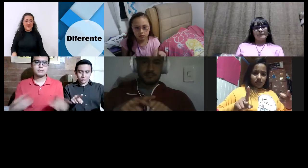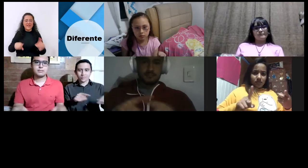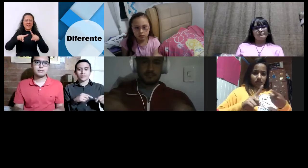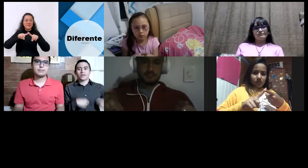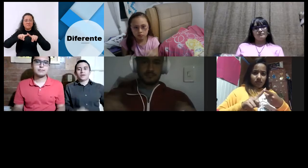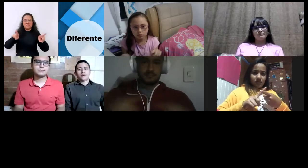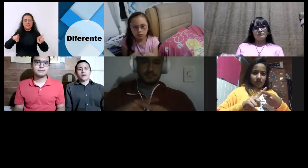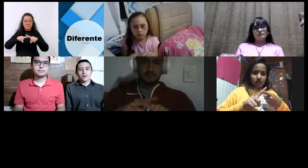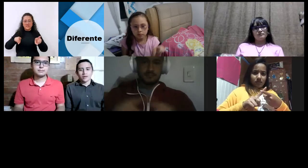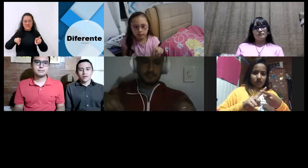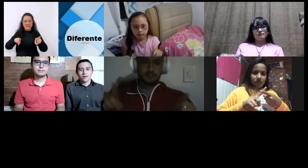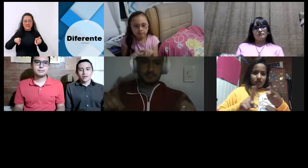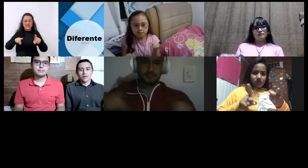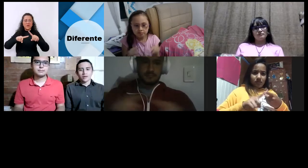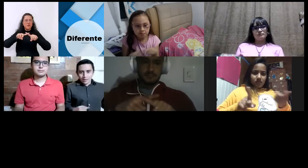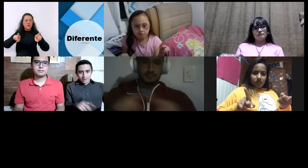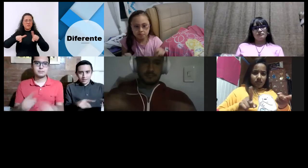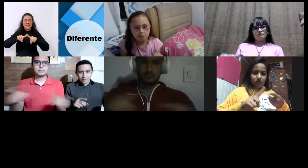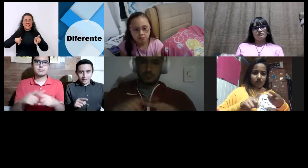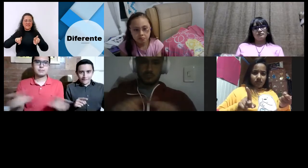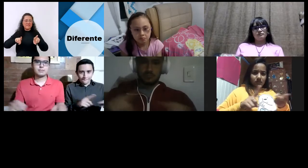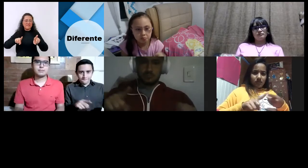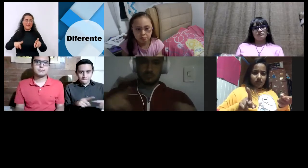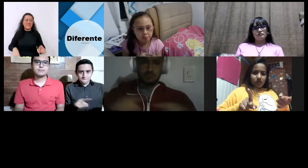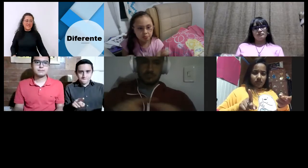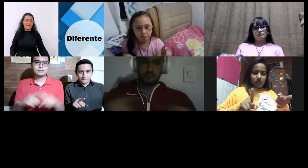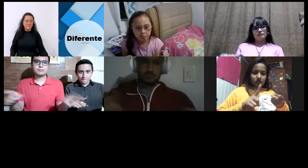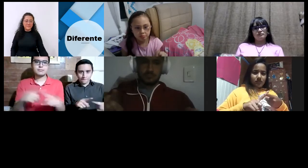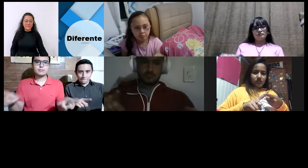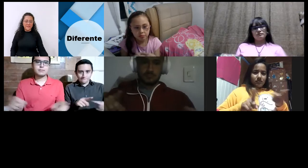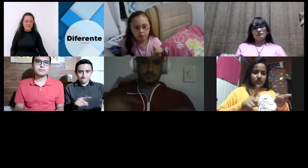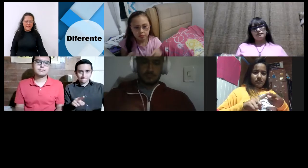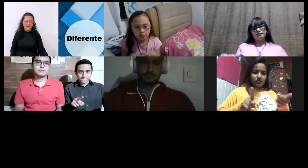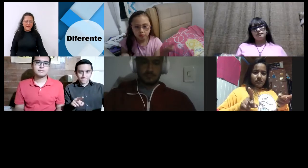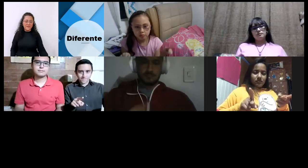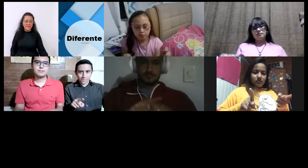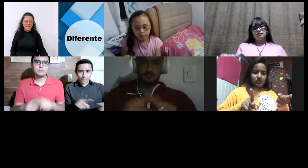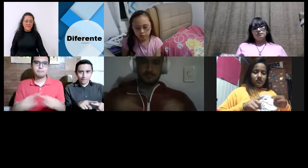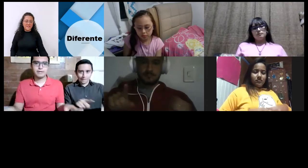Ajá, son diferentes. Como 2 veces y ya. Muy bien.